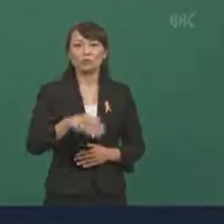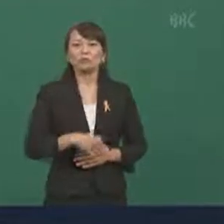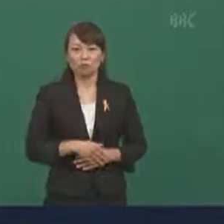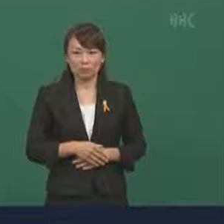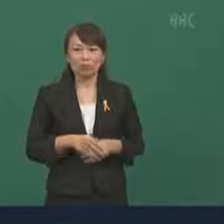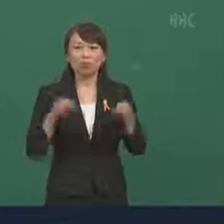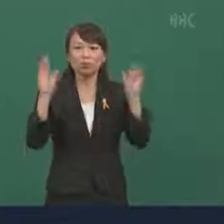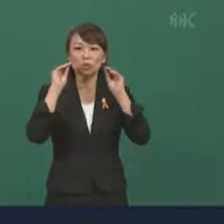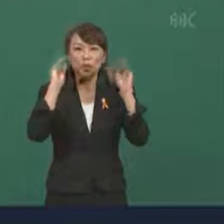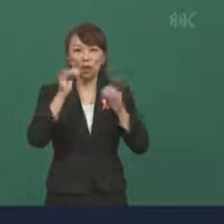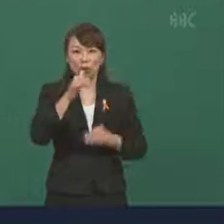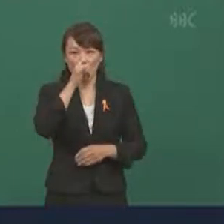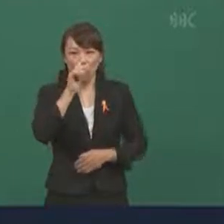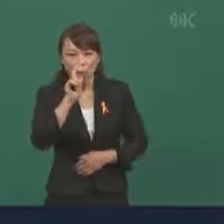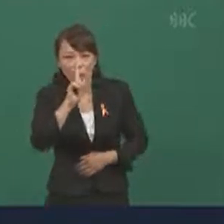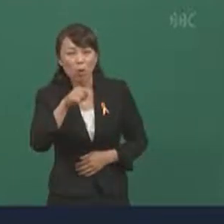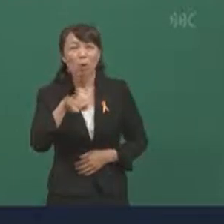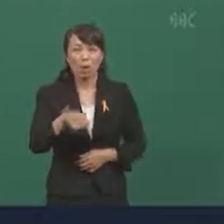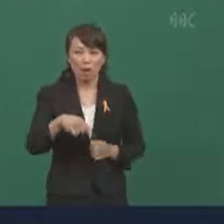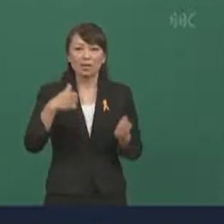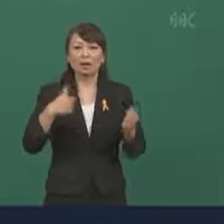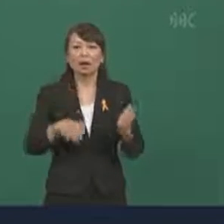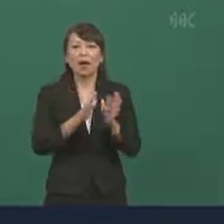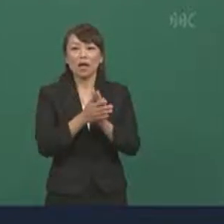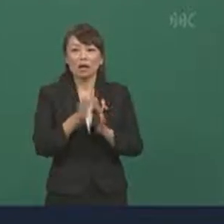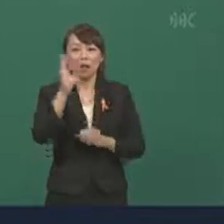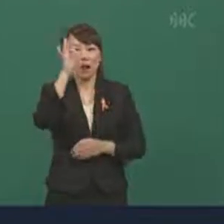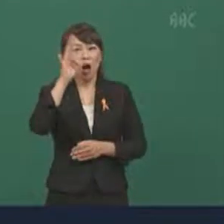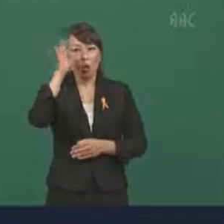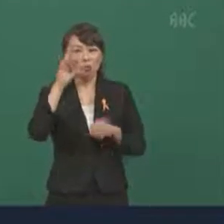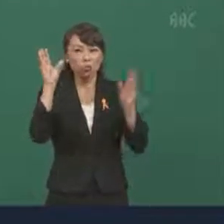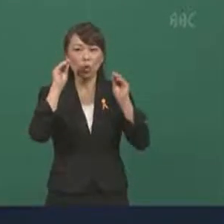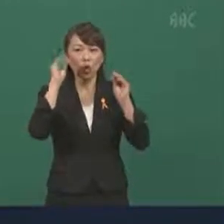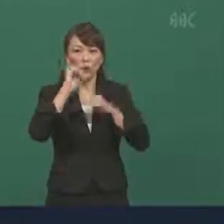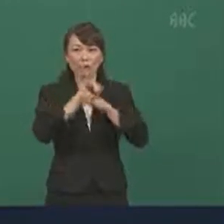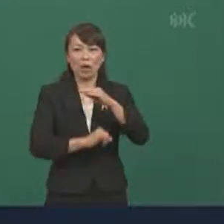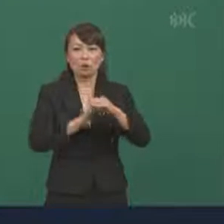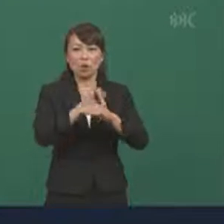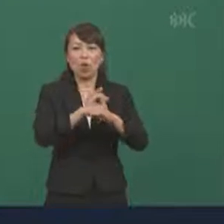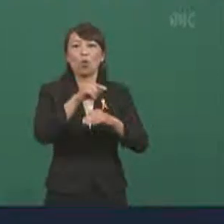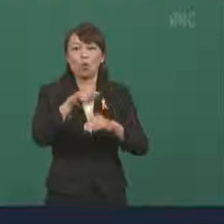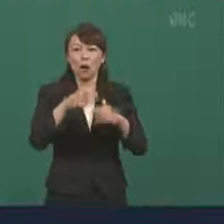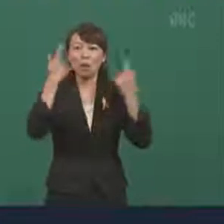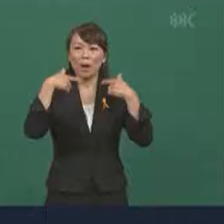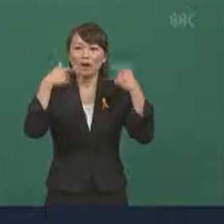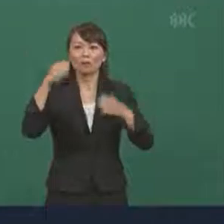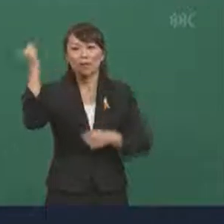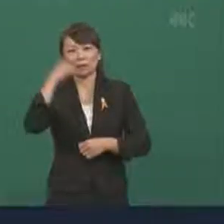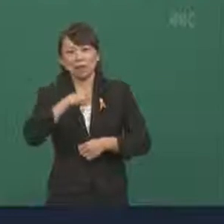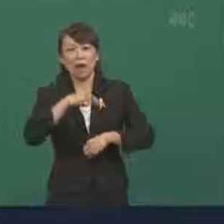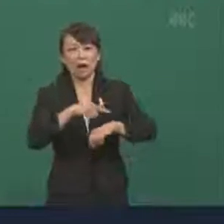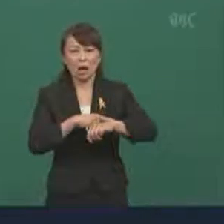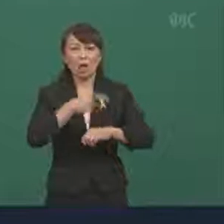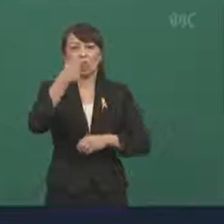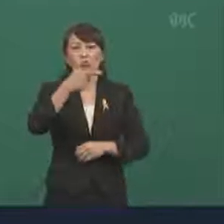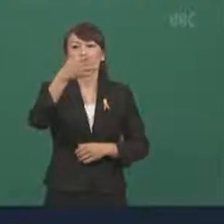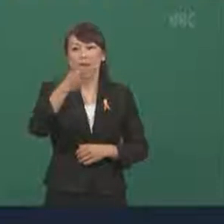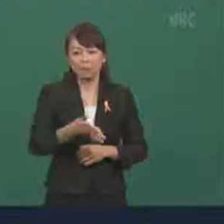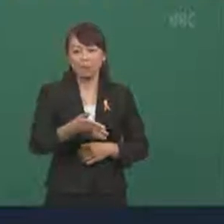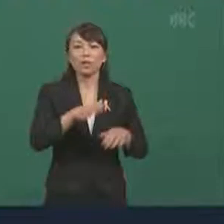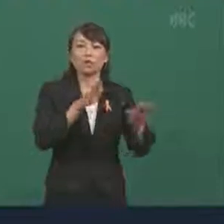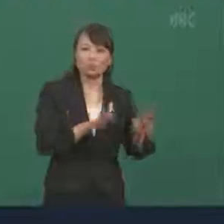階で表します。毎朝6時30分にその日と翌日の予報が発表され